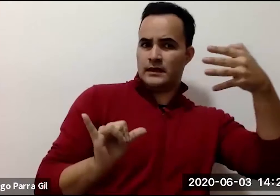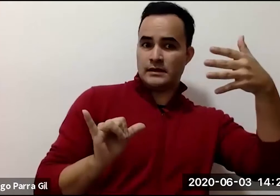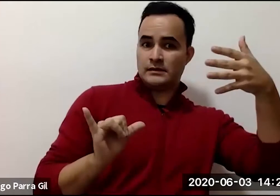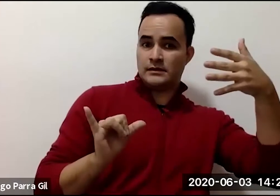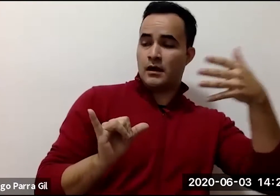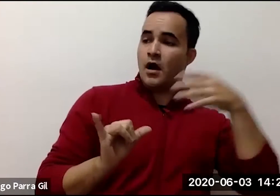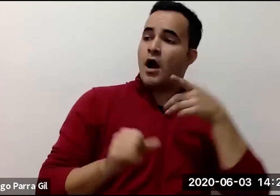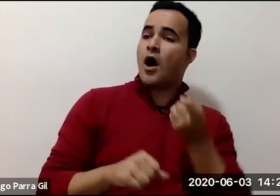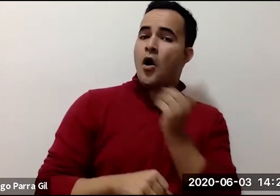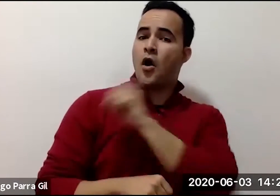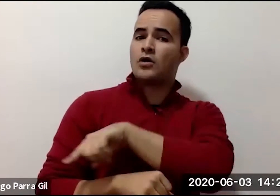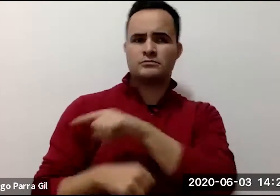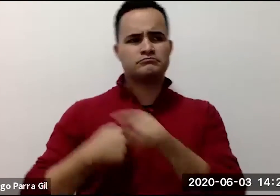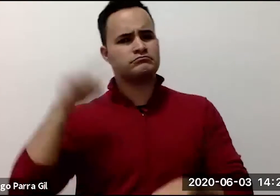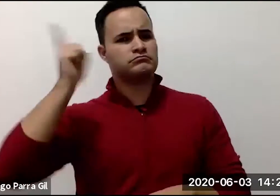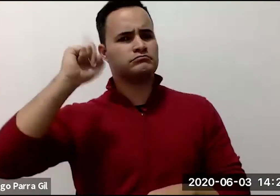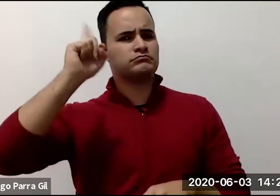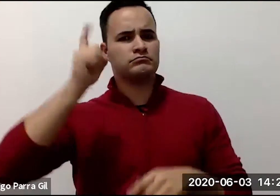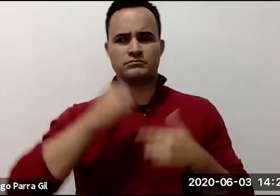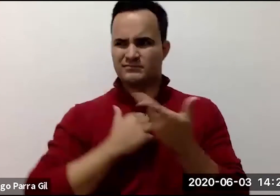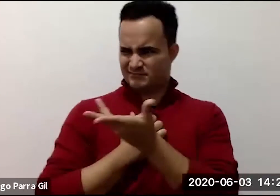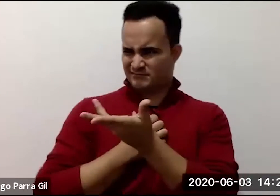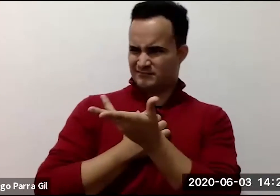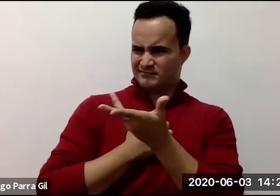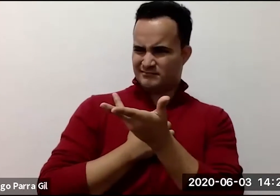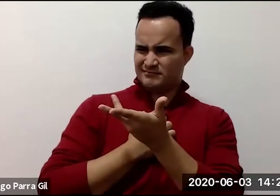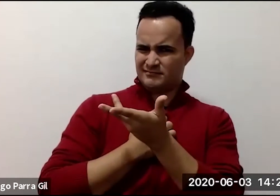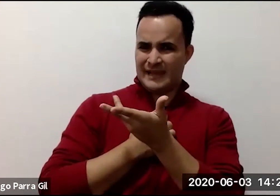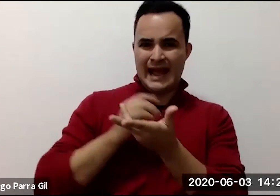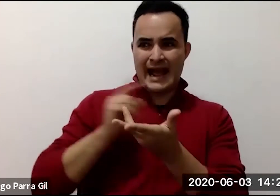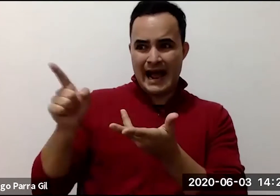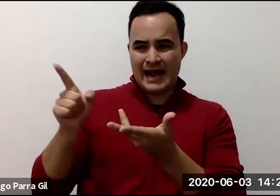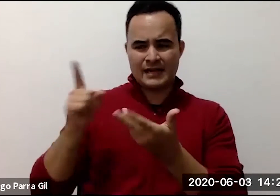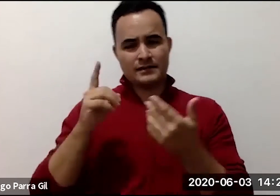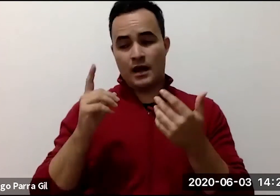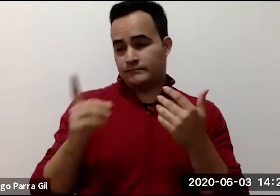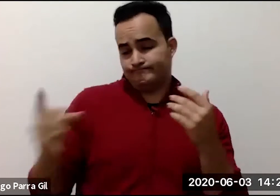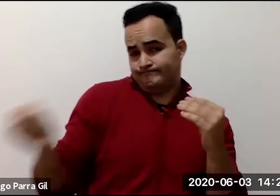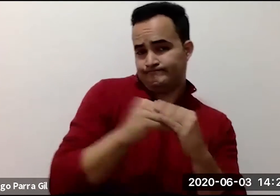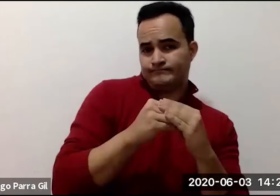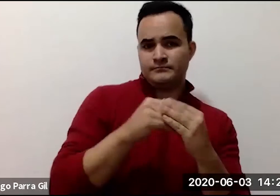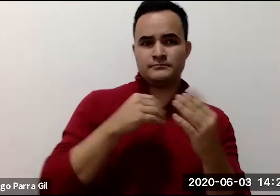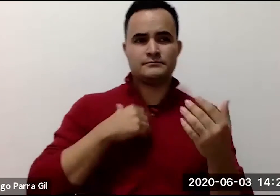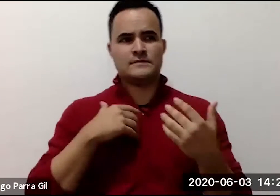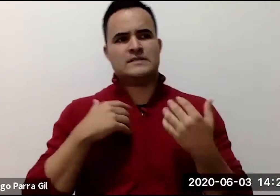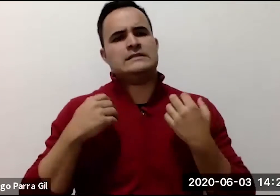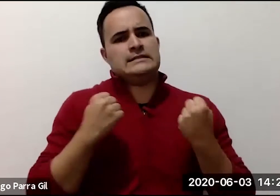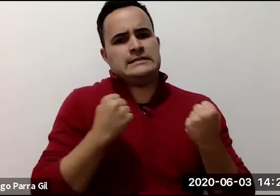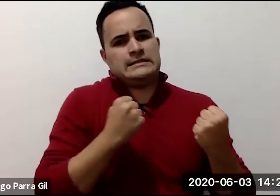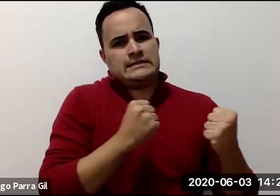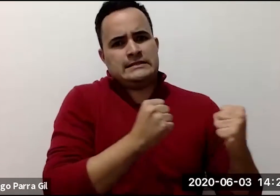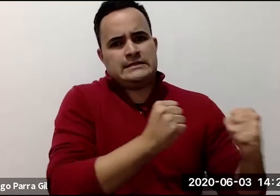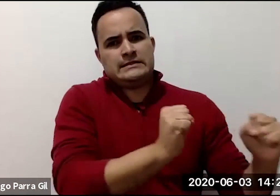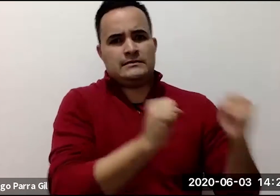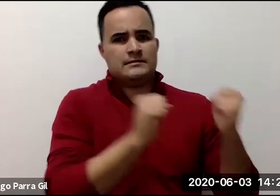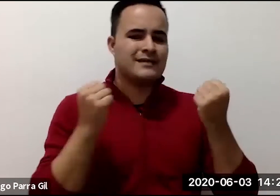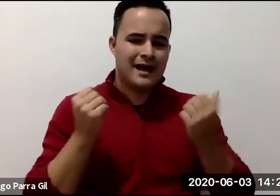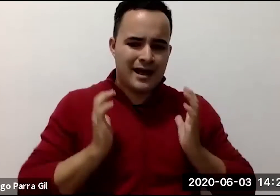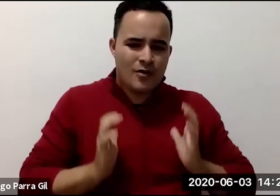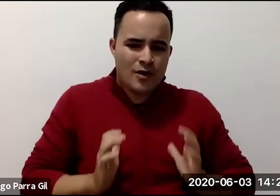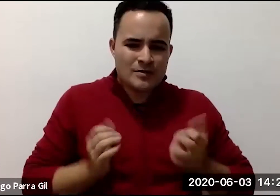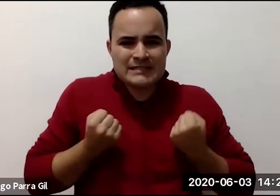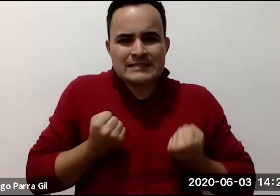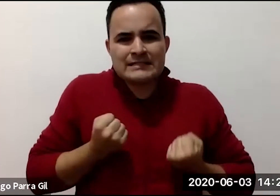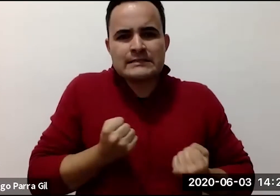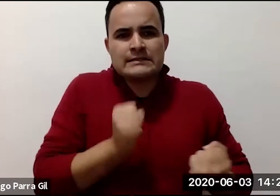cuerpo que sale de esa normalidad, me parece que es muy importante y son afectos de los